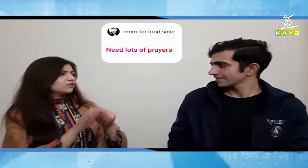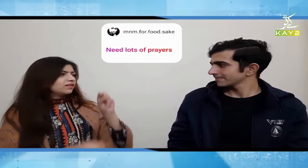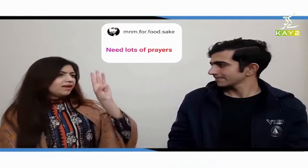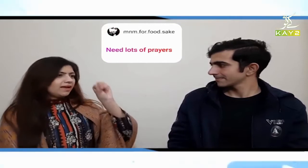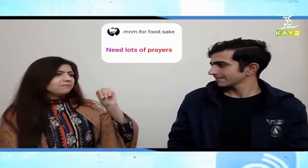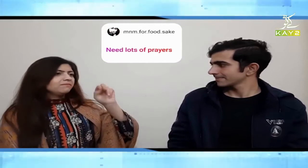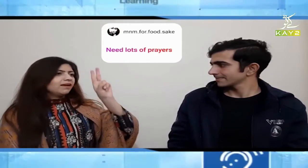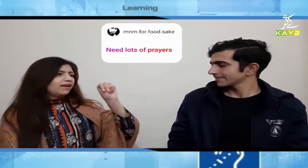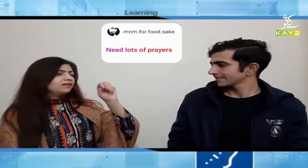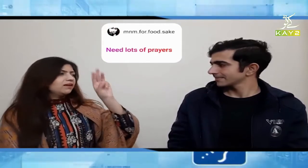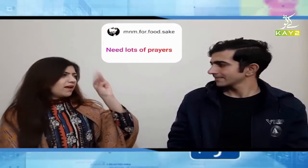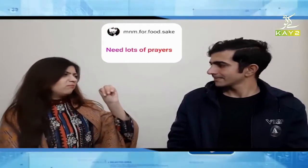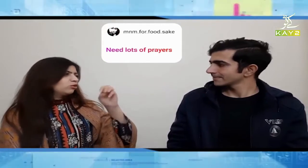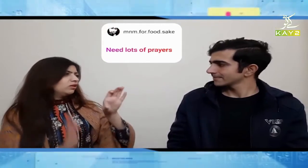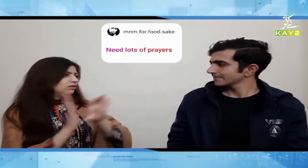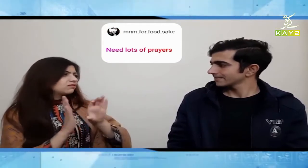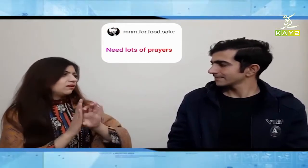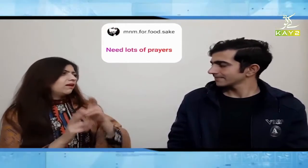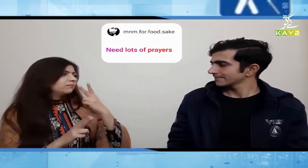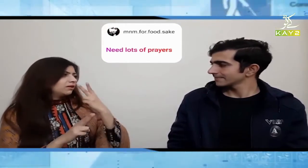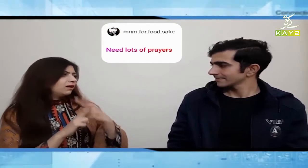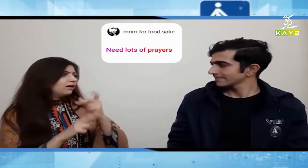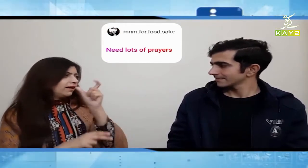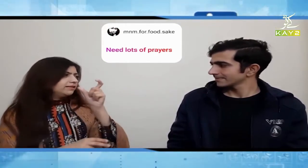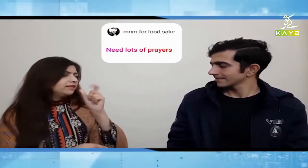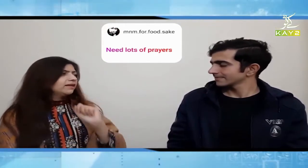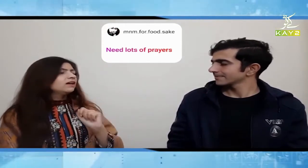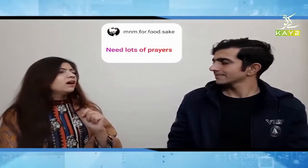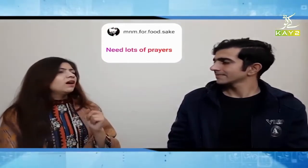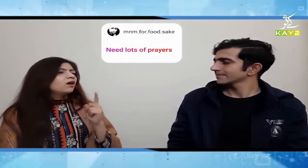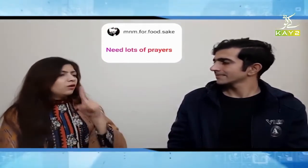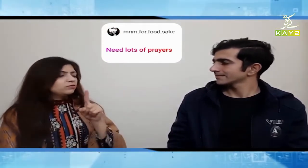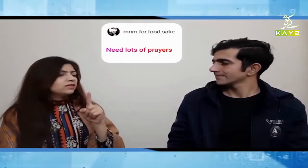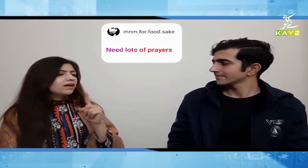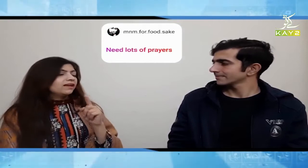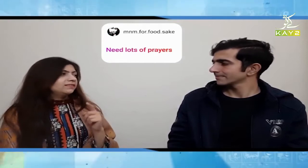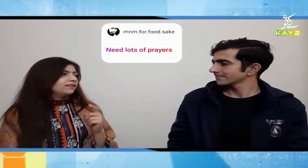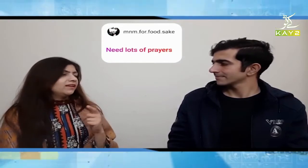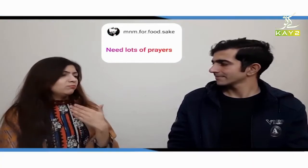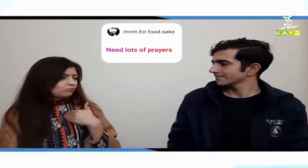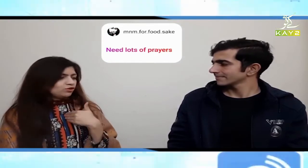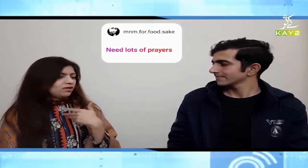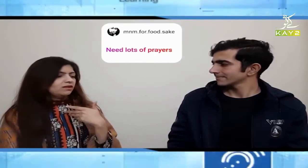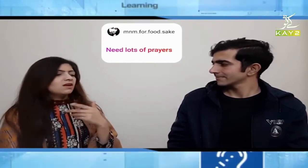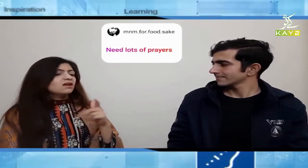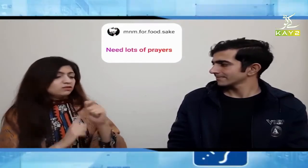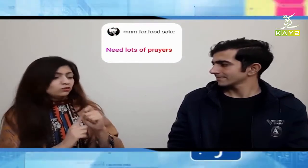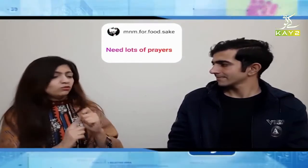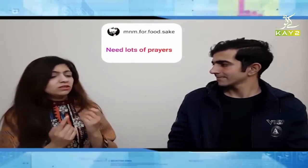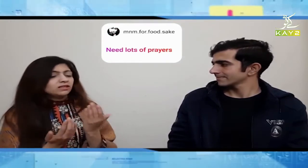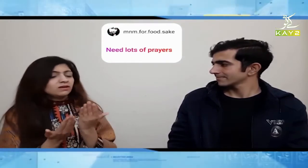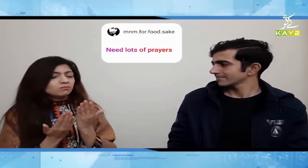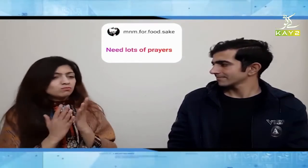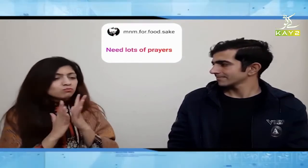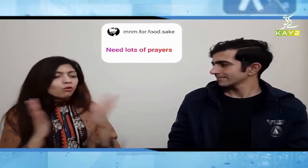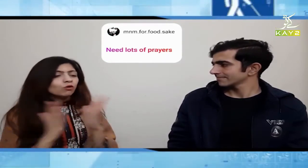दूसरा क्वेश्चन है MNM, कोई इंस्टाग्राम का ID है, और उसने कहा है कि मुझे